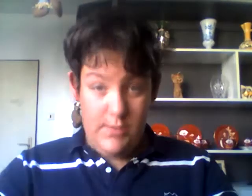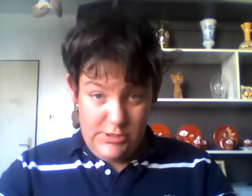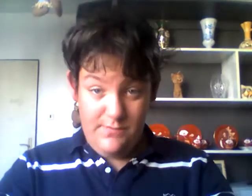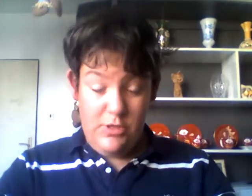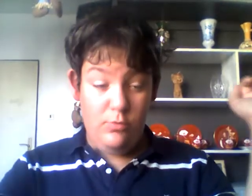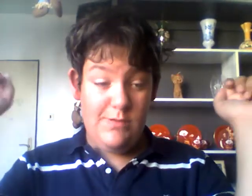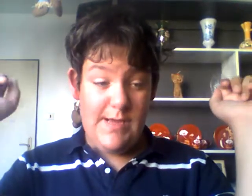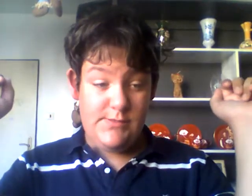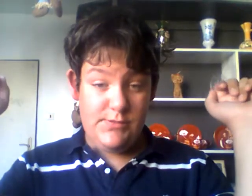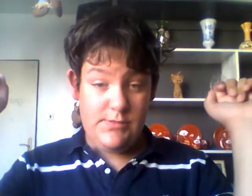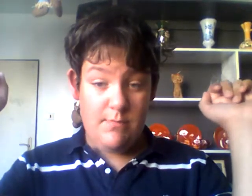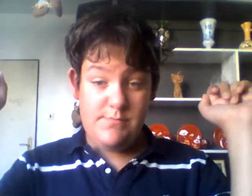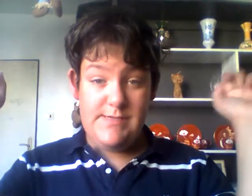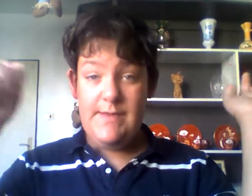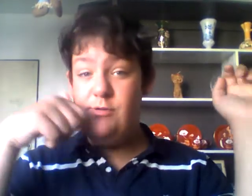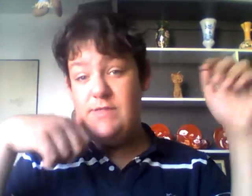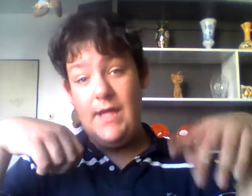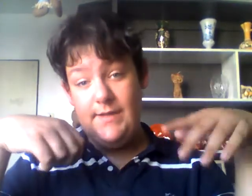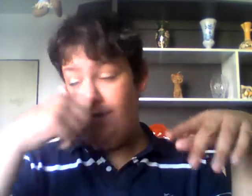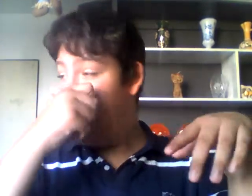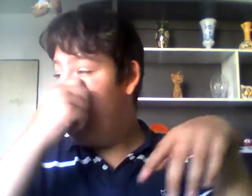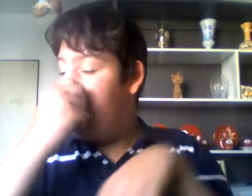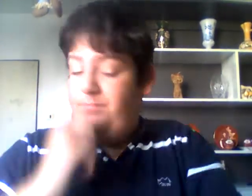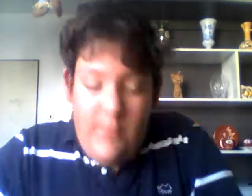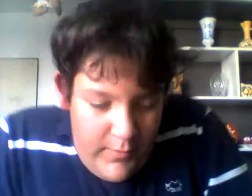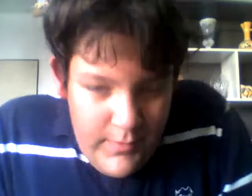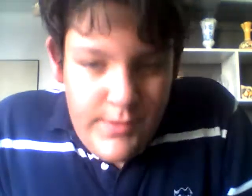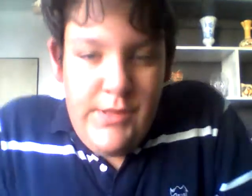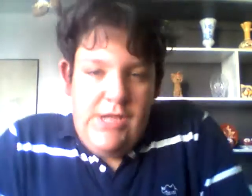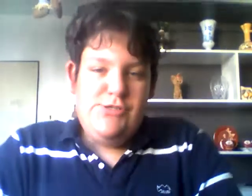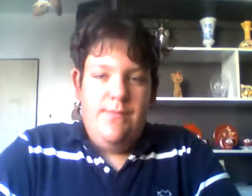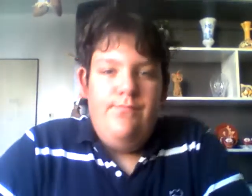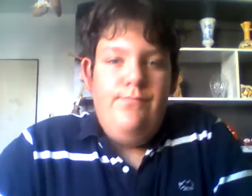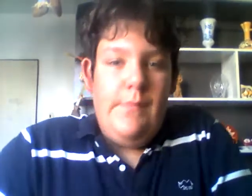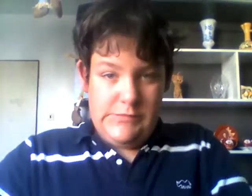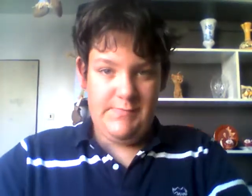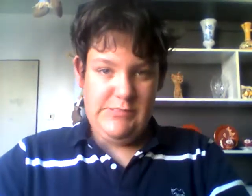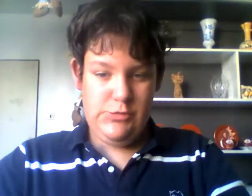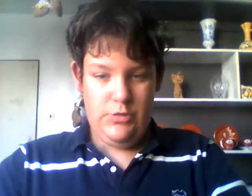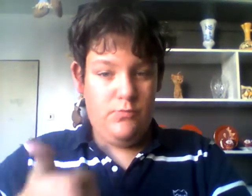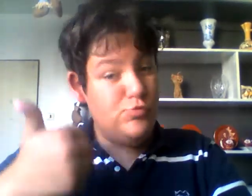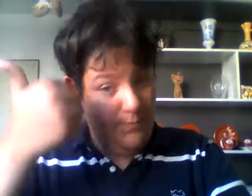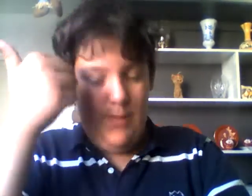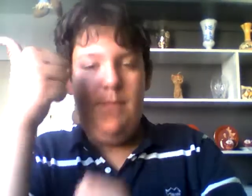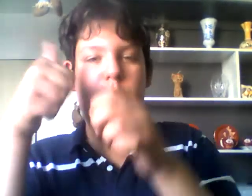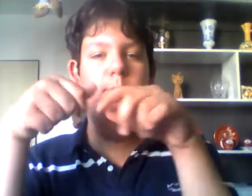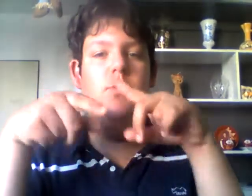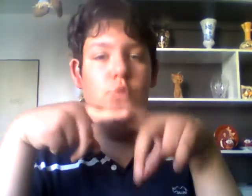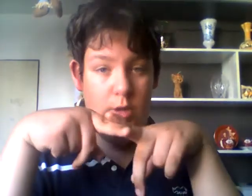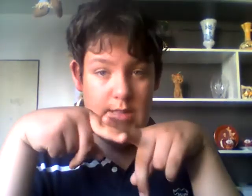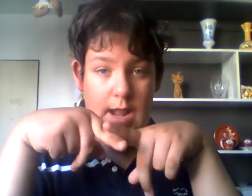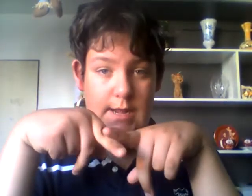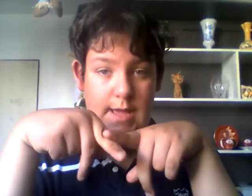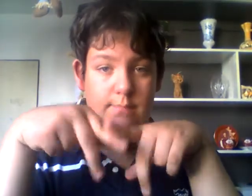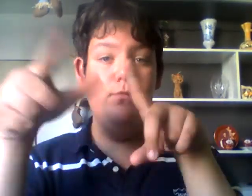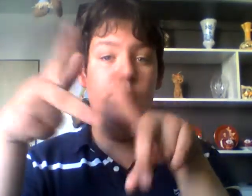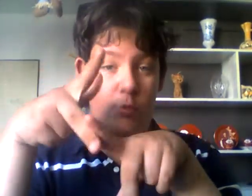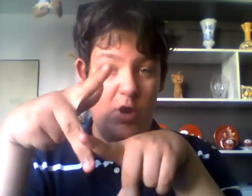A všichni nám, když mi jdou, bude kam přijít po tátech. Takže na Slovensko, tu jsem tam jenom, do Itálie,